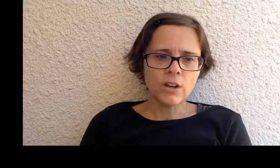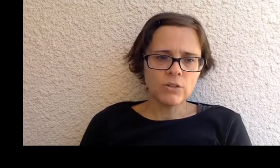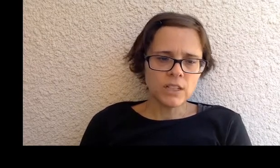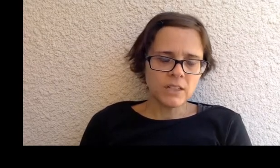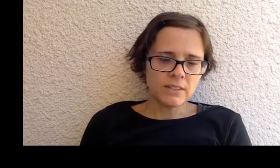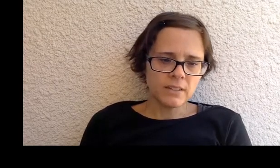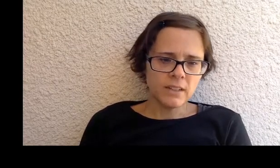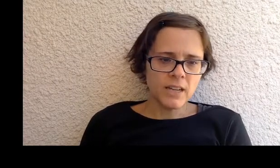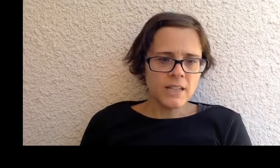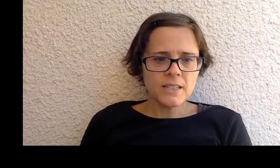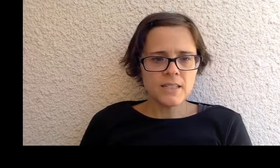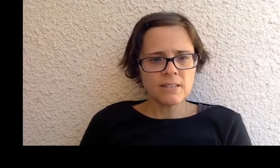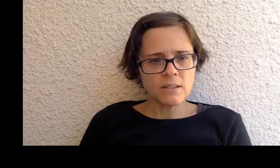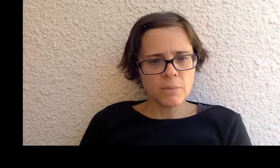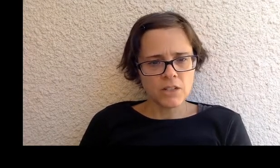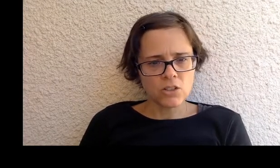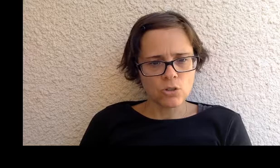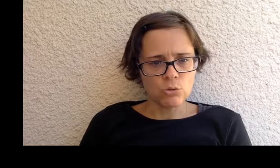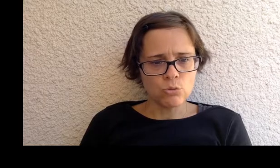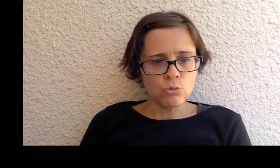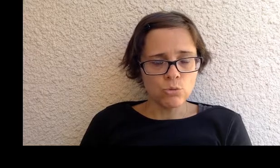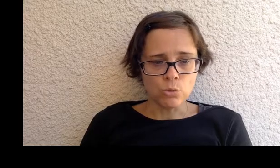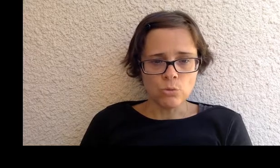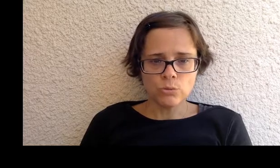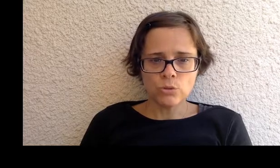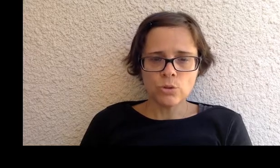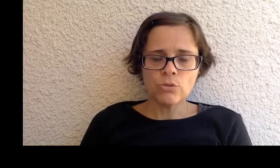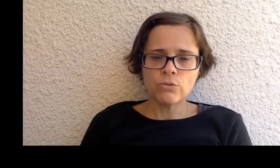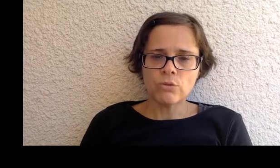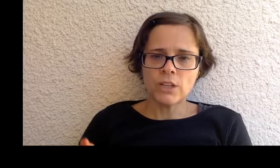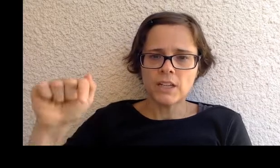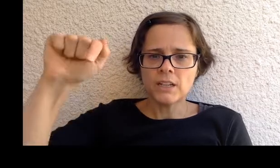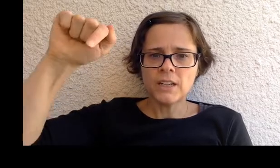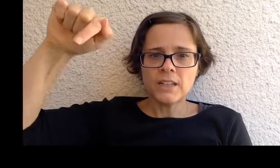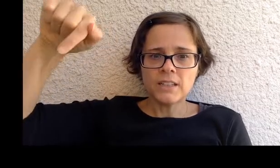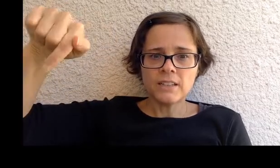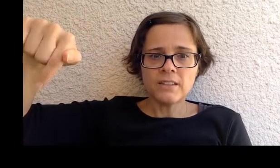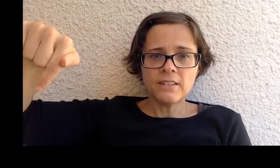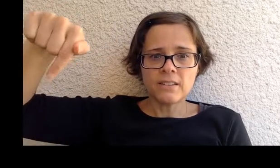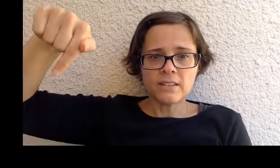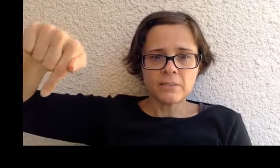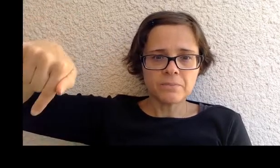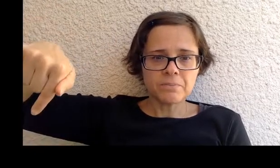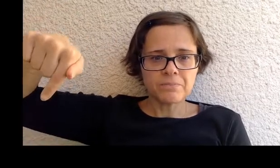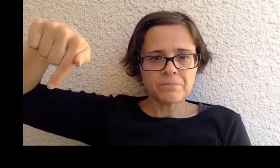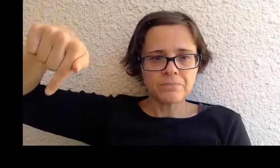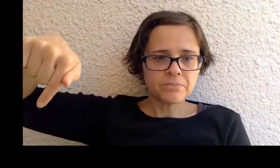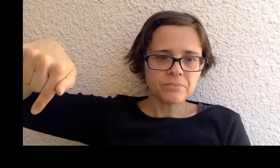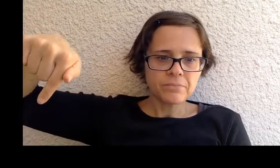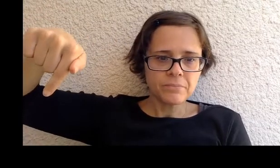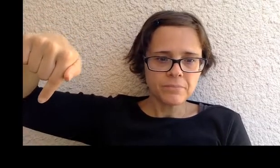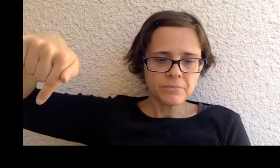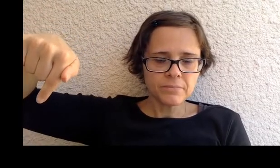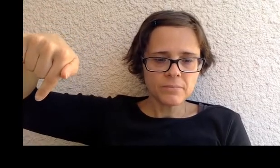on va utiliser cette image du zoo que vous voyez ici.